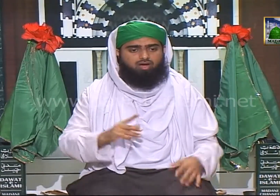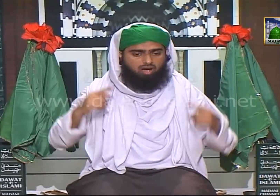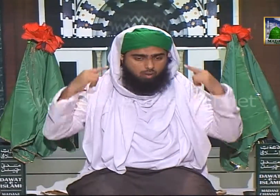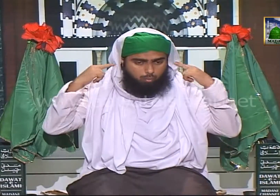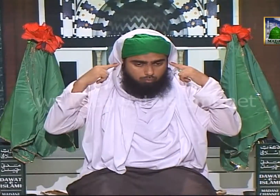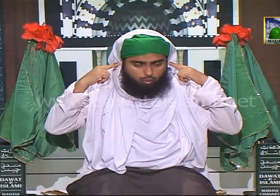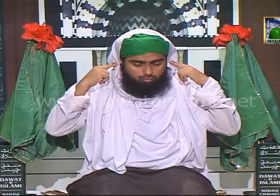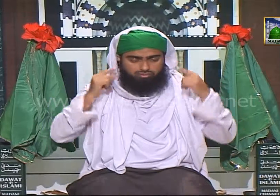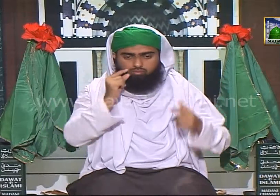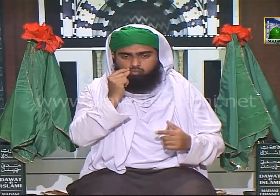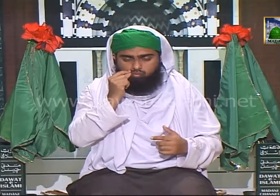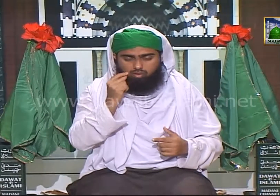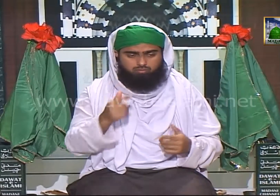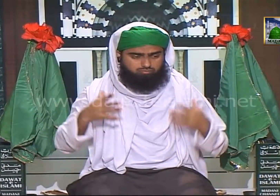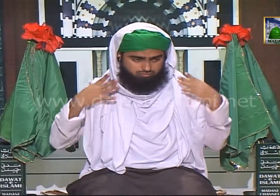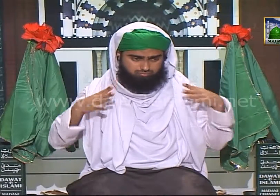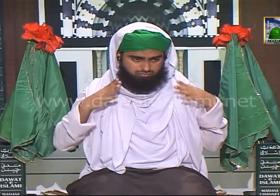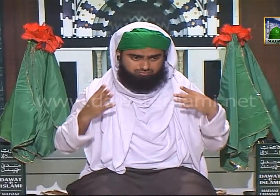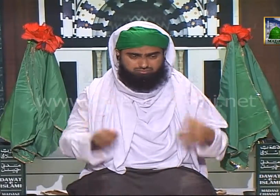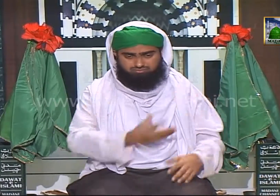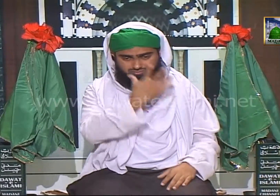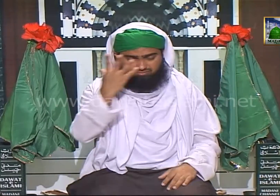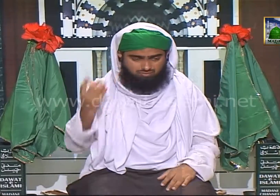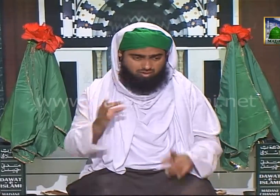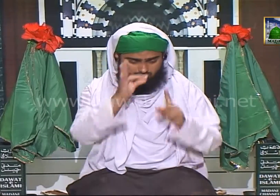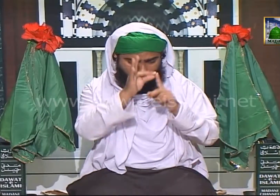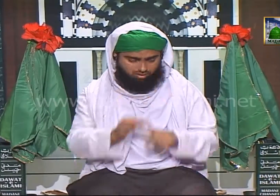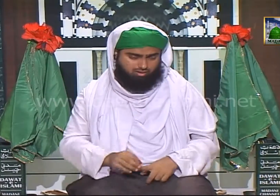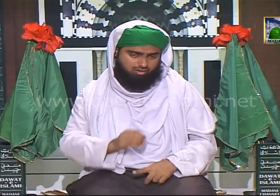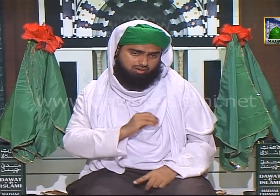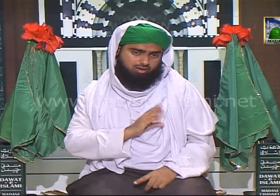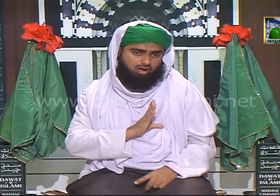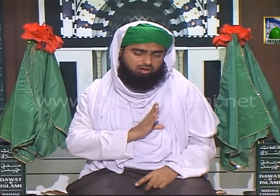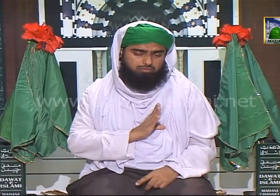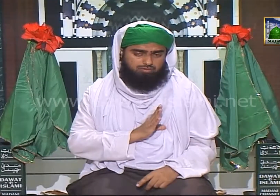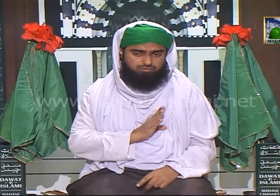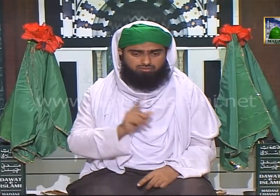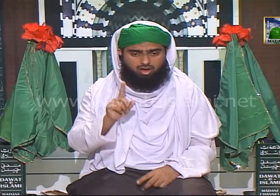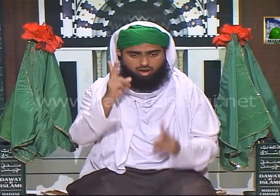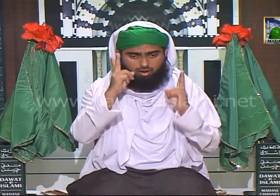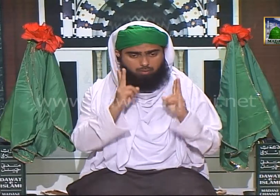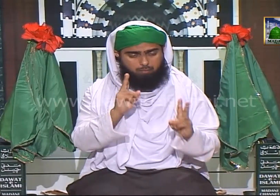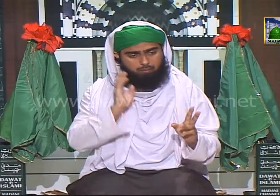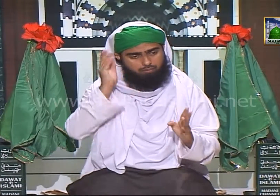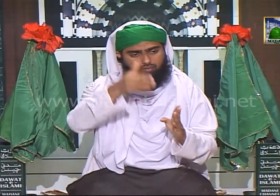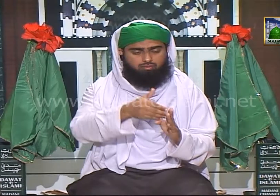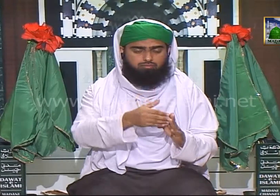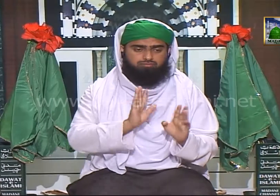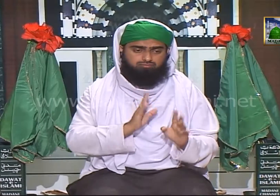حلال, یعنی یہ کما رہے, اس لیے کہ یہ ڈیوٹی دے رہے ہیں. یہ بیچارے 5 وقت اسی مسجد میں آئیں گے اور کہیں نہیں جائیں گے, اور وقت دیں گے, اپنا بوجھ ہوتا ہے